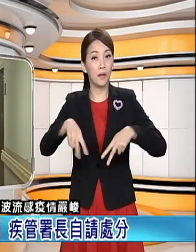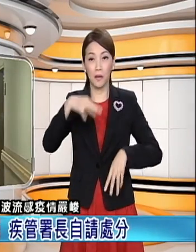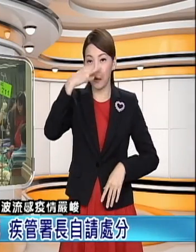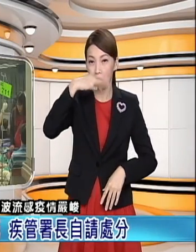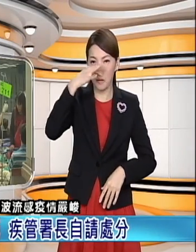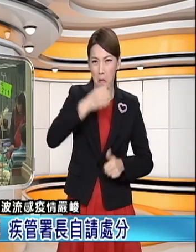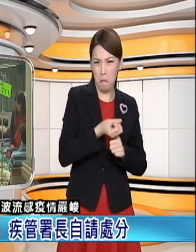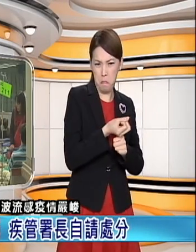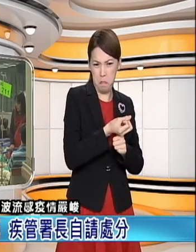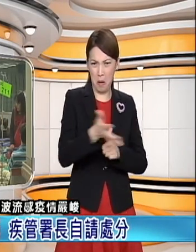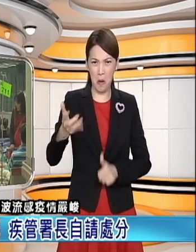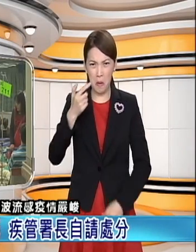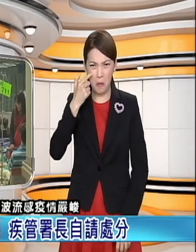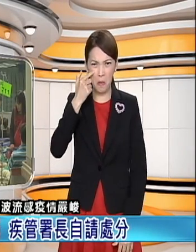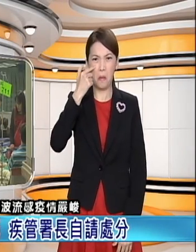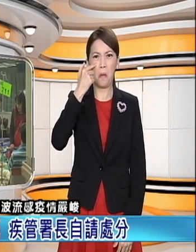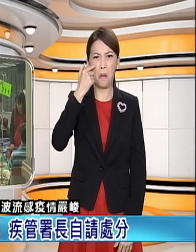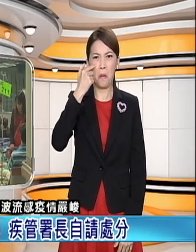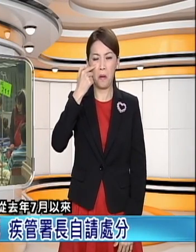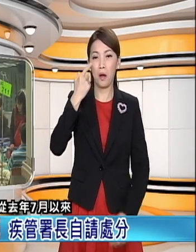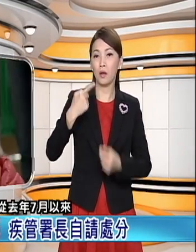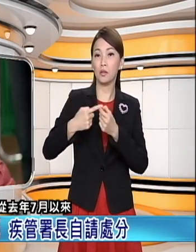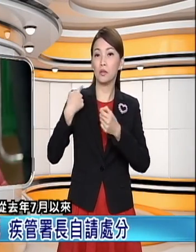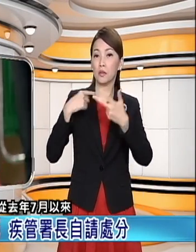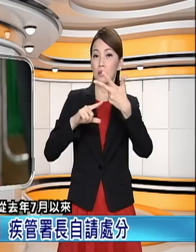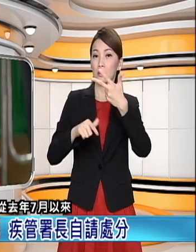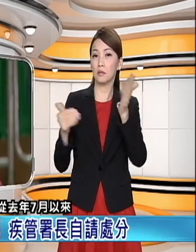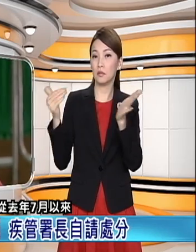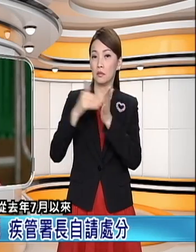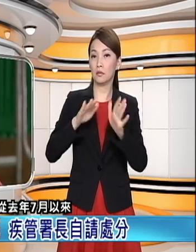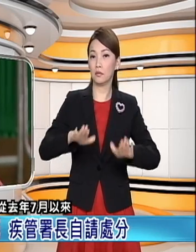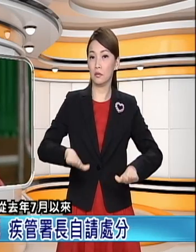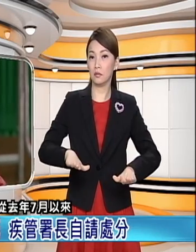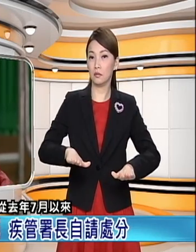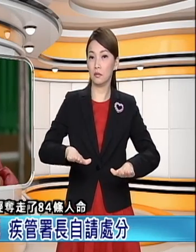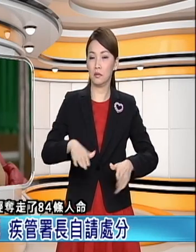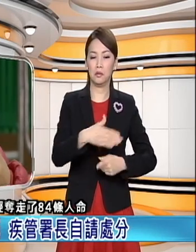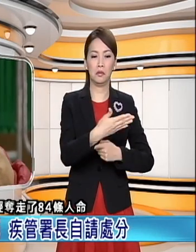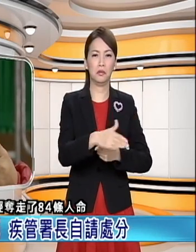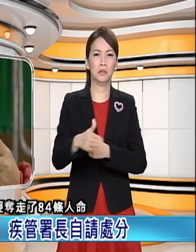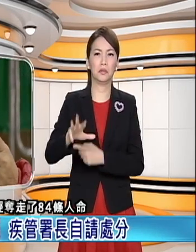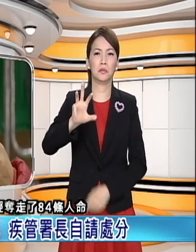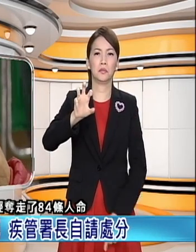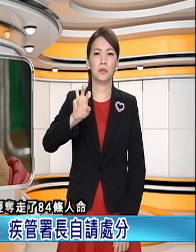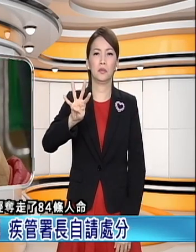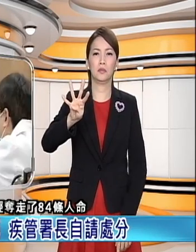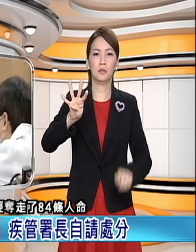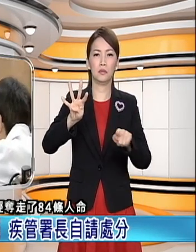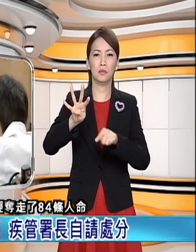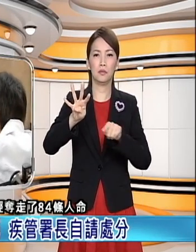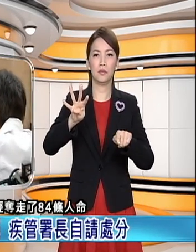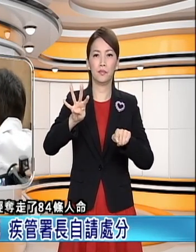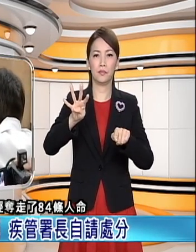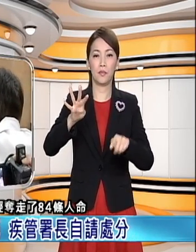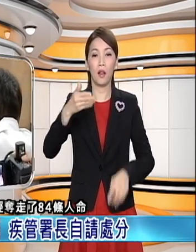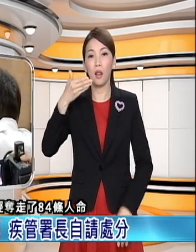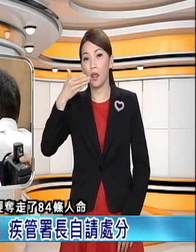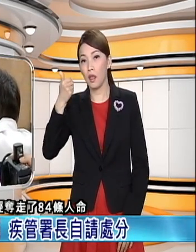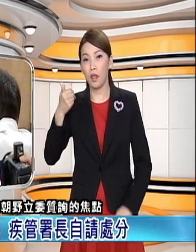流感疫情严峻，从去年7月以来，已经夺走了84条的人命，